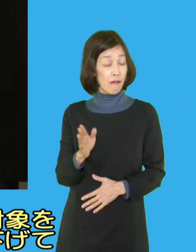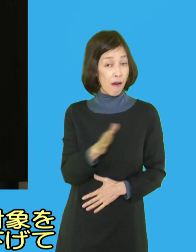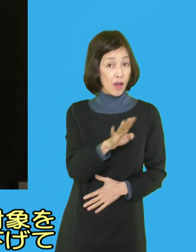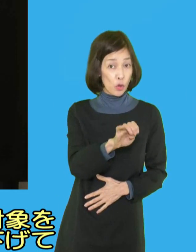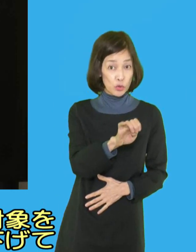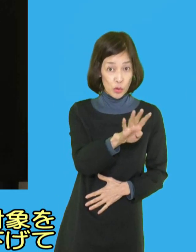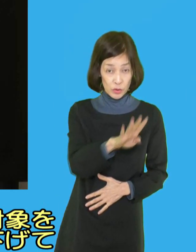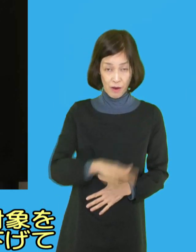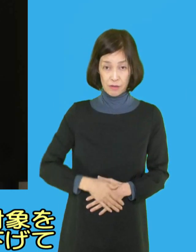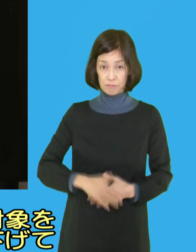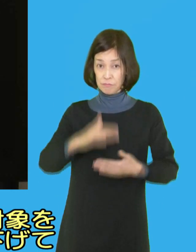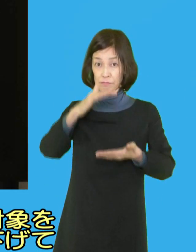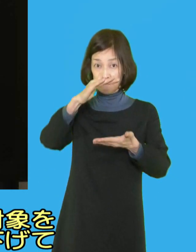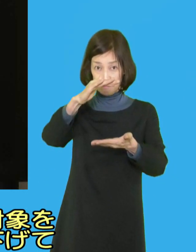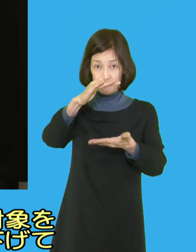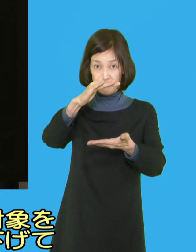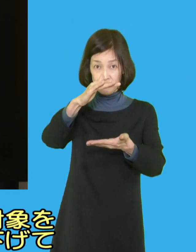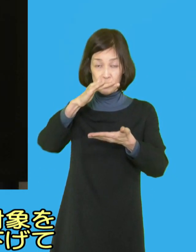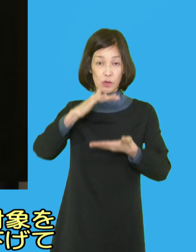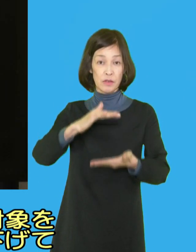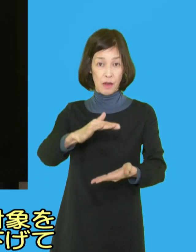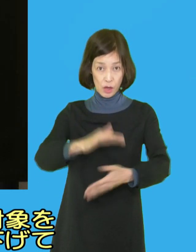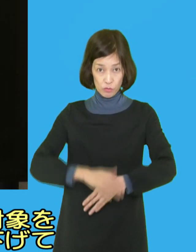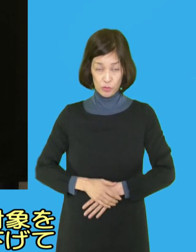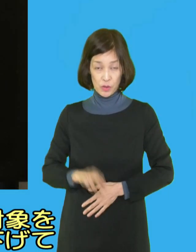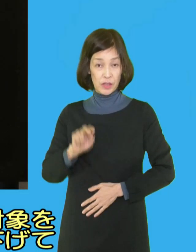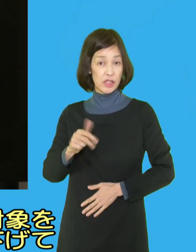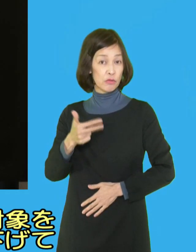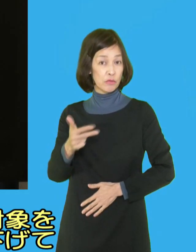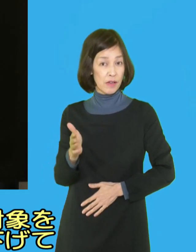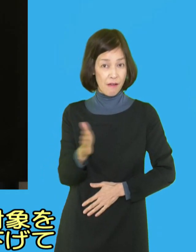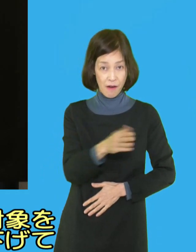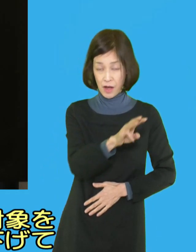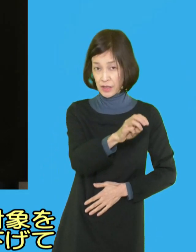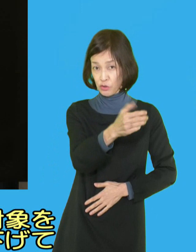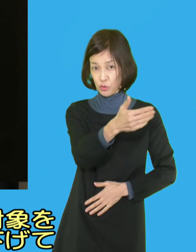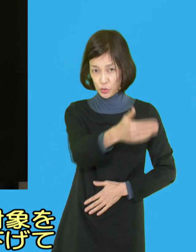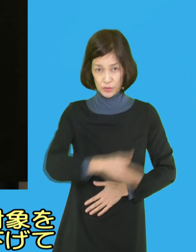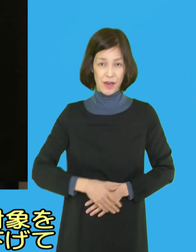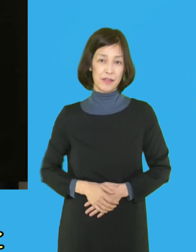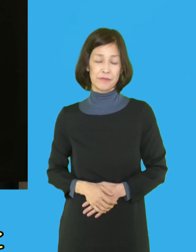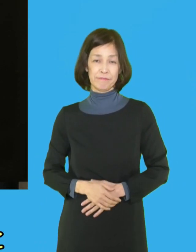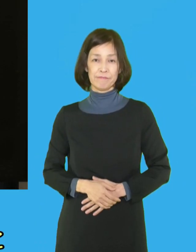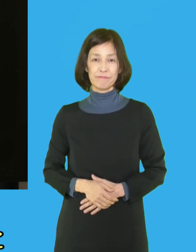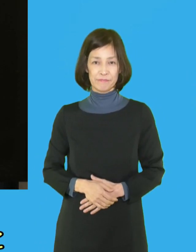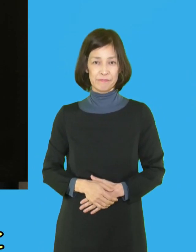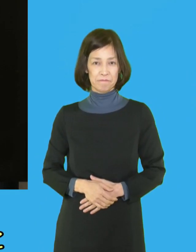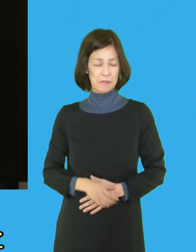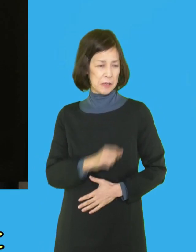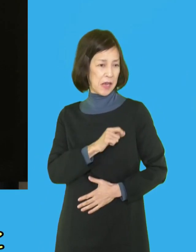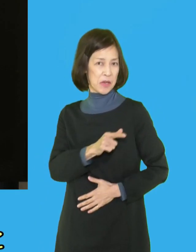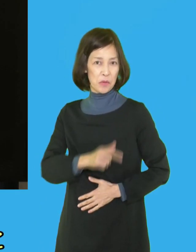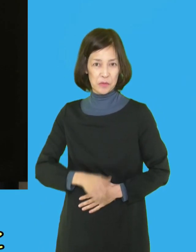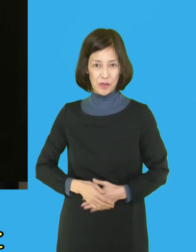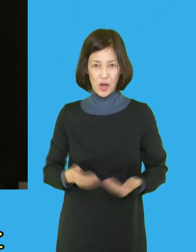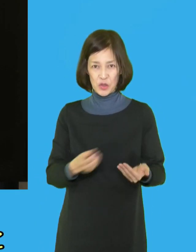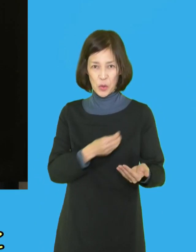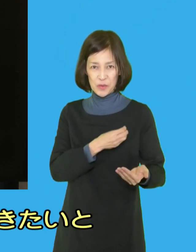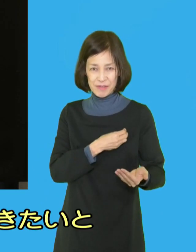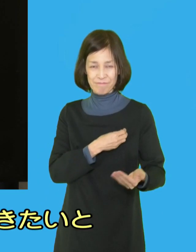歳の試験対象、これを27歳から39歳に引き下げてですね、まあ、意欲のある職